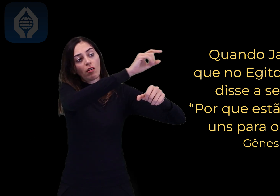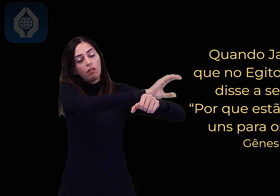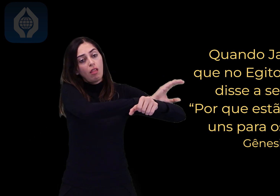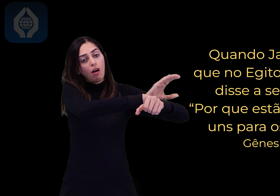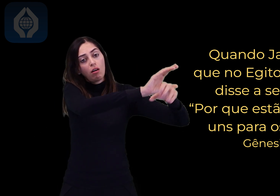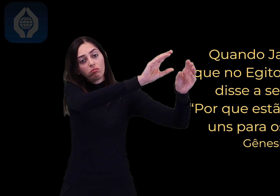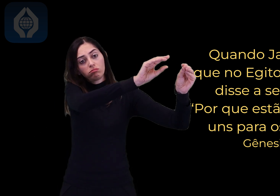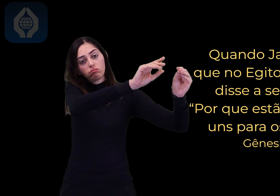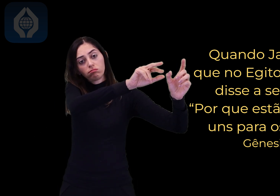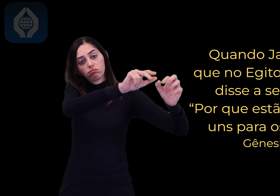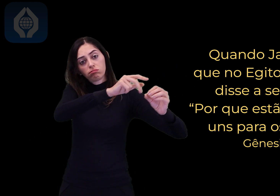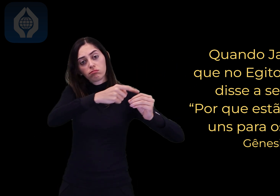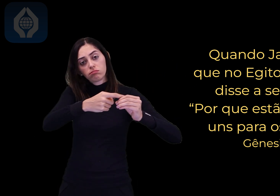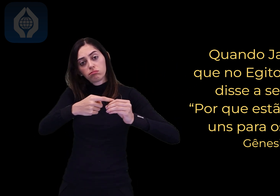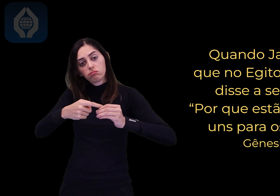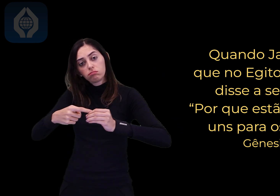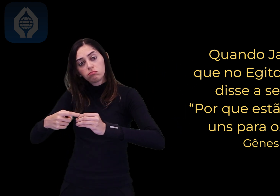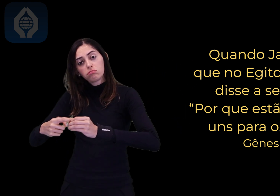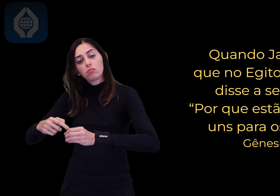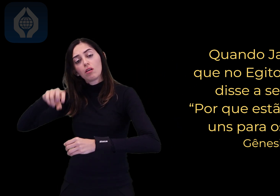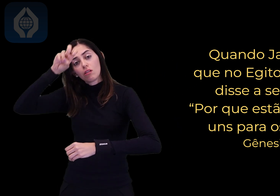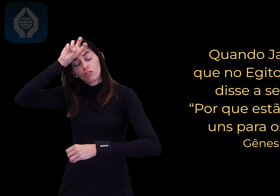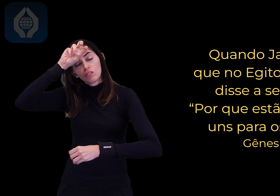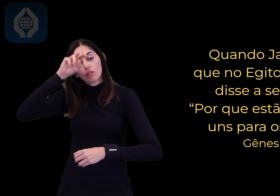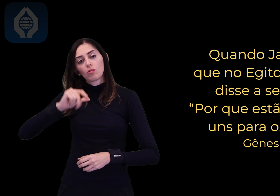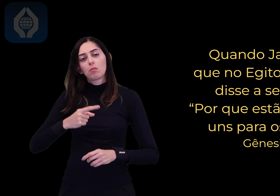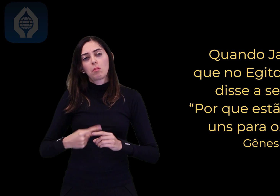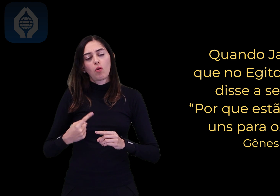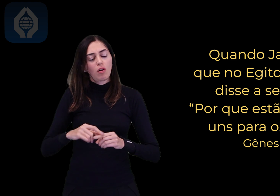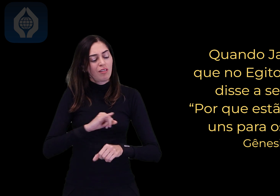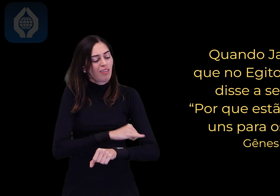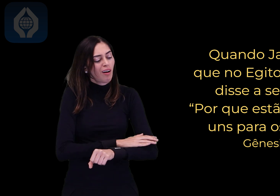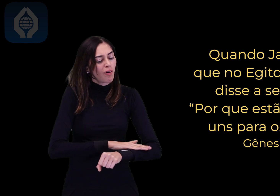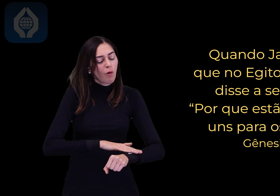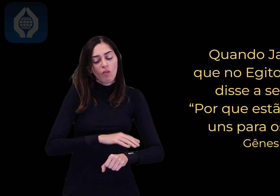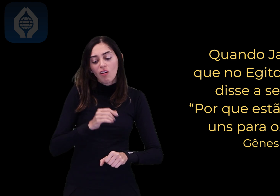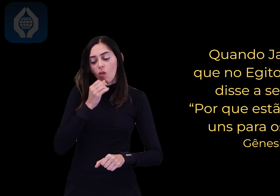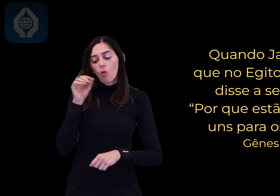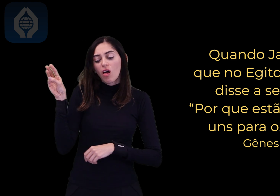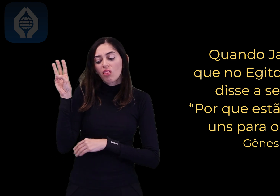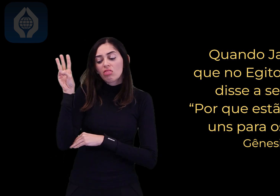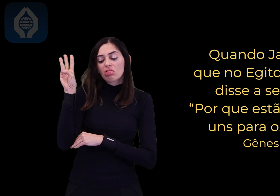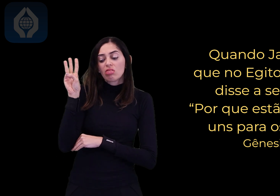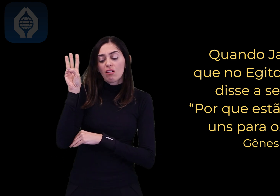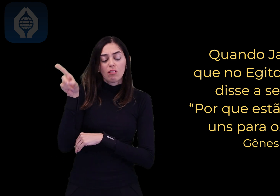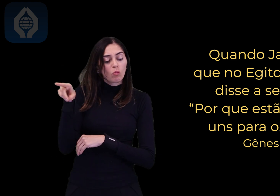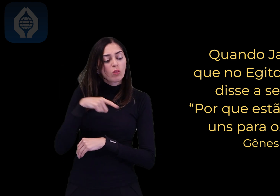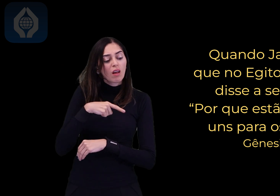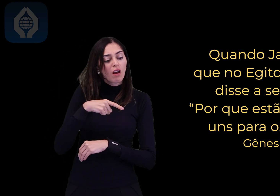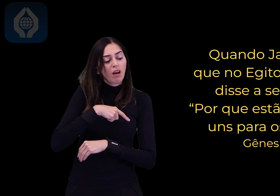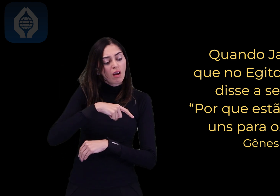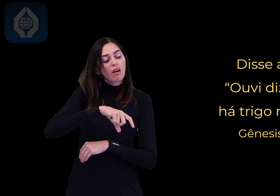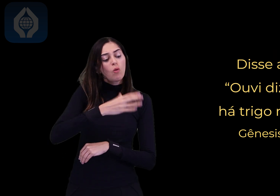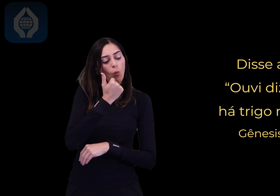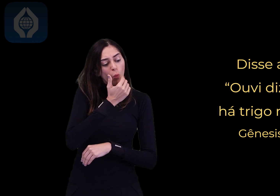Jacó soube que no Egito havia trigo, disse a seus filhos: por que estão aí olhando uns para os outros? Disse